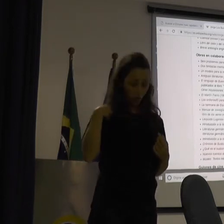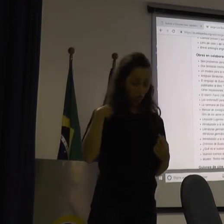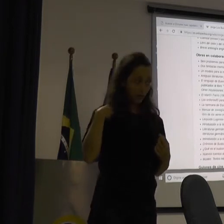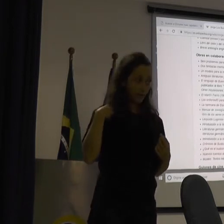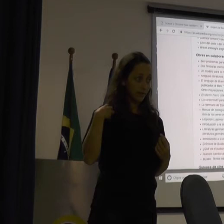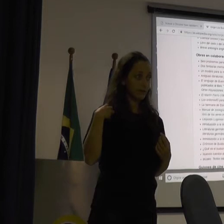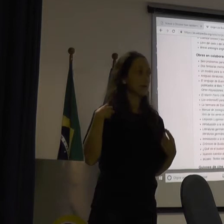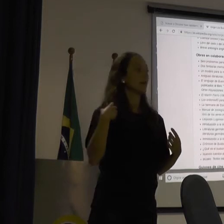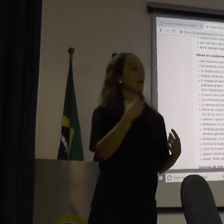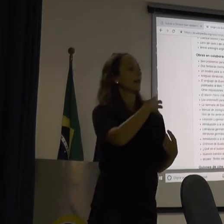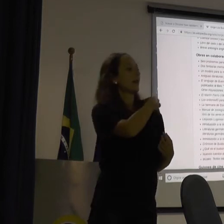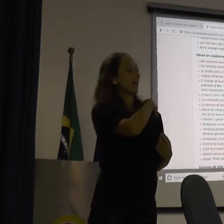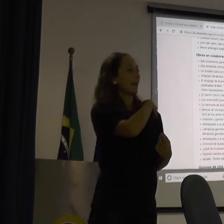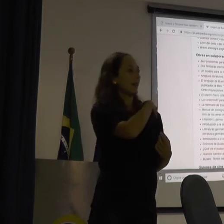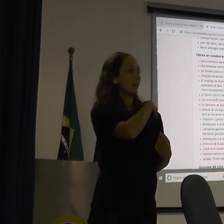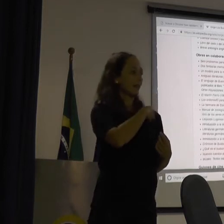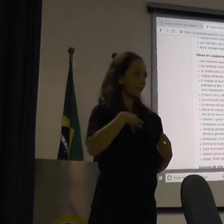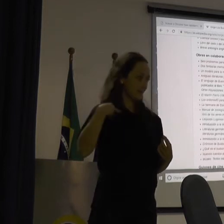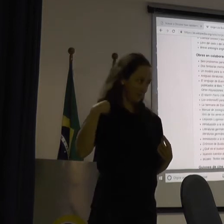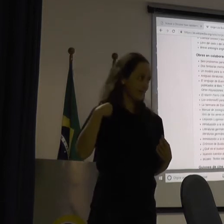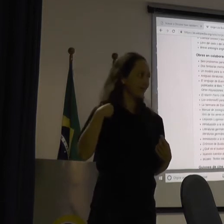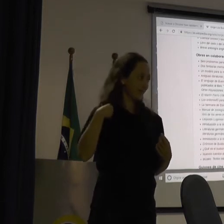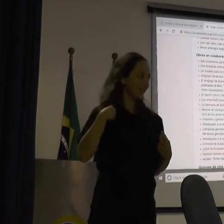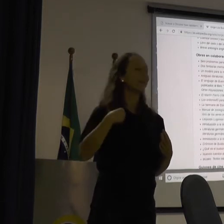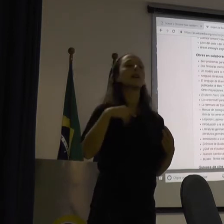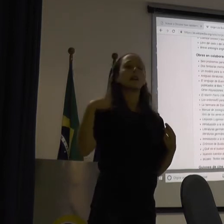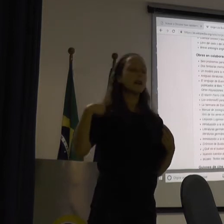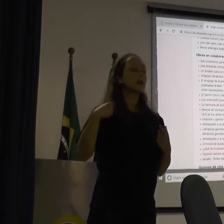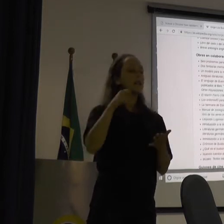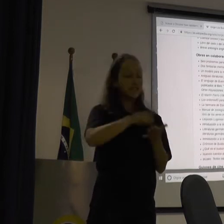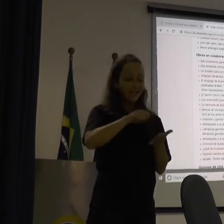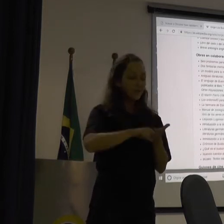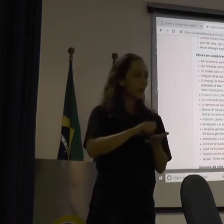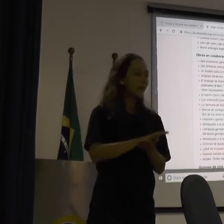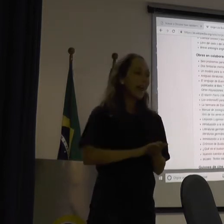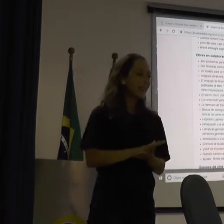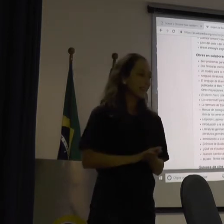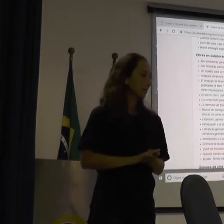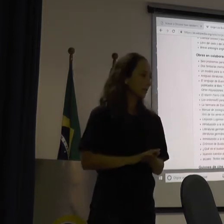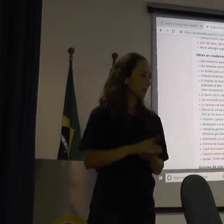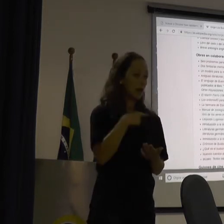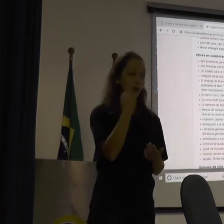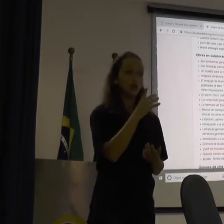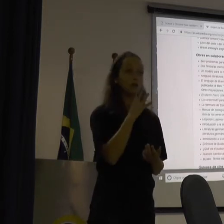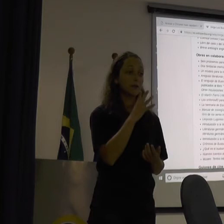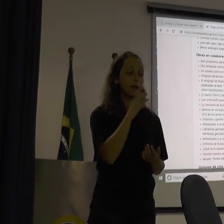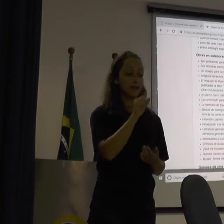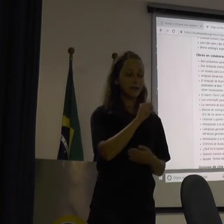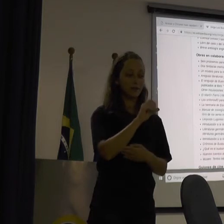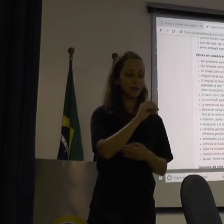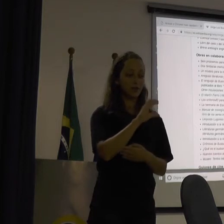não escreveu uma linha. Quem escreveu foi a gente conhece o Sócrates via